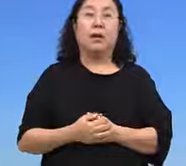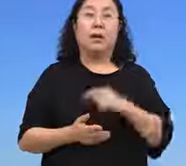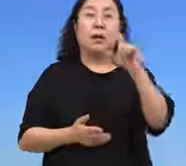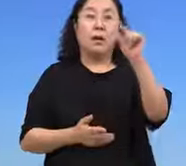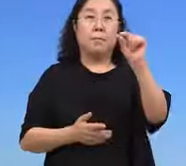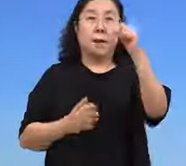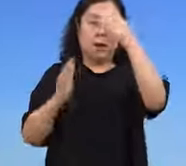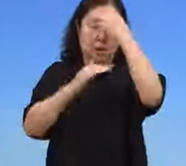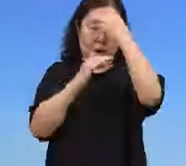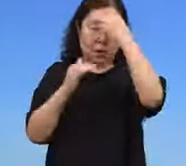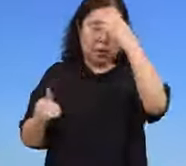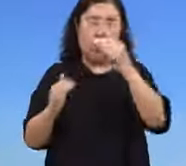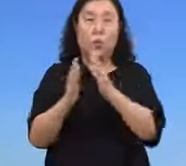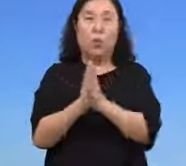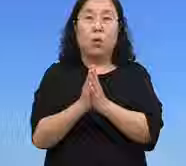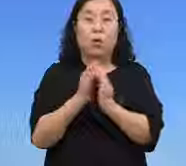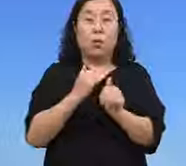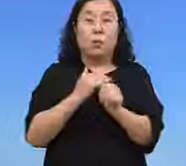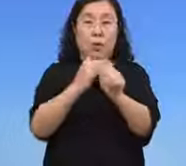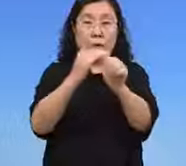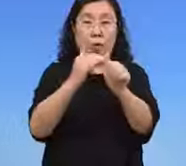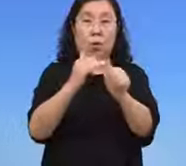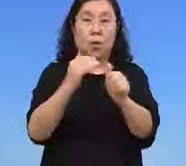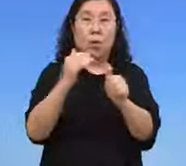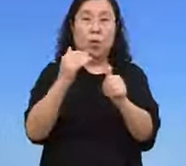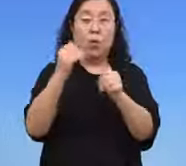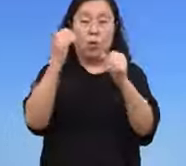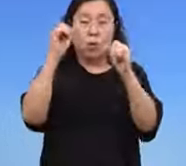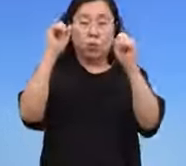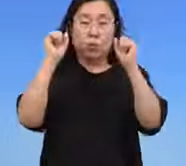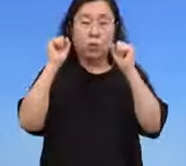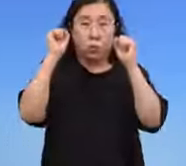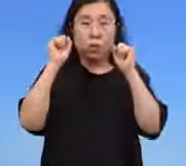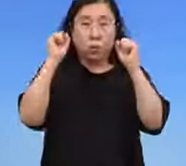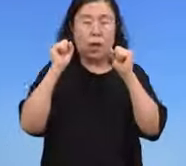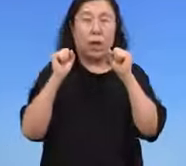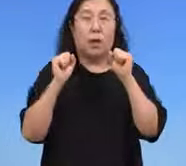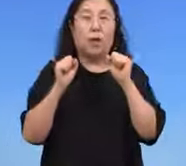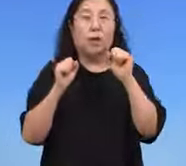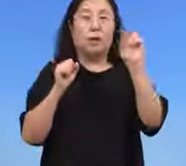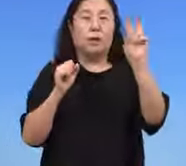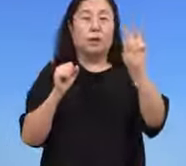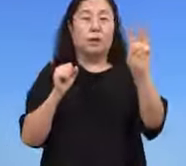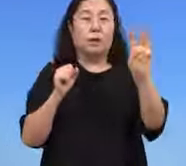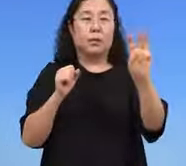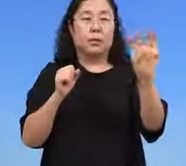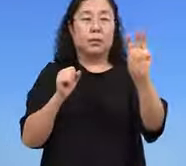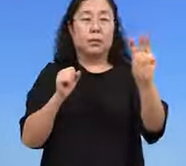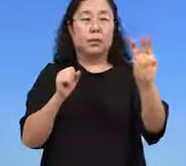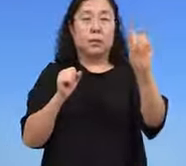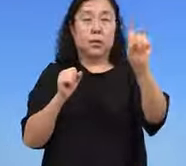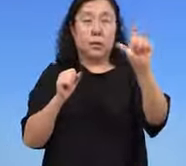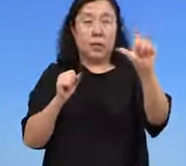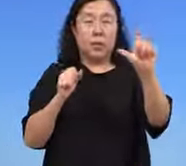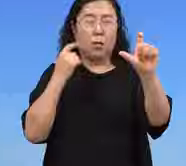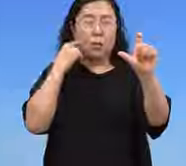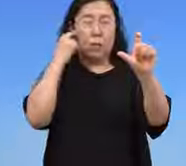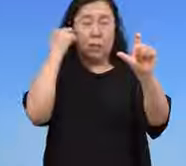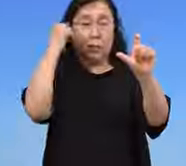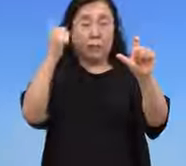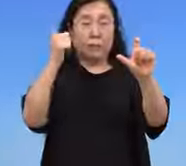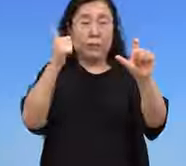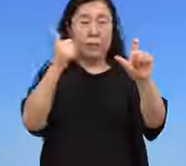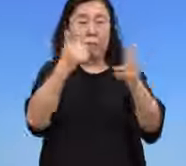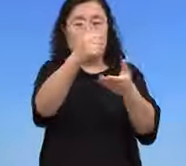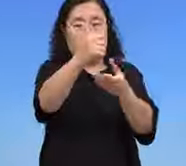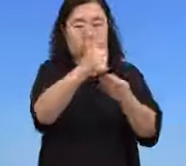운동 30개 교회에 이제 외부 15교회 담임 목사님을 청빙하는 과정 아닙니까? 아까 제가 지난 한 주 동안에